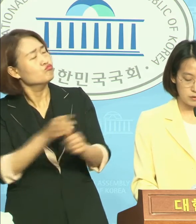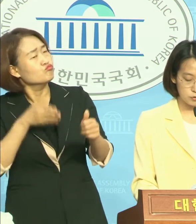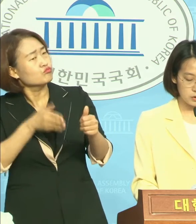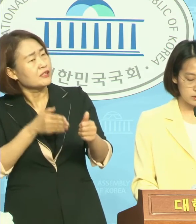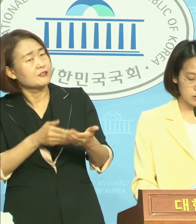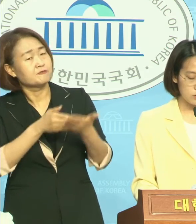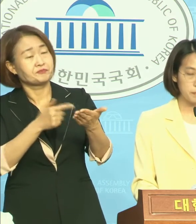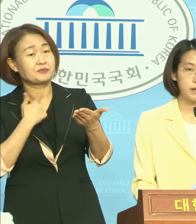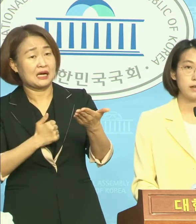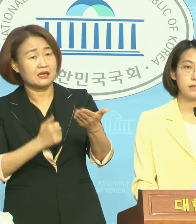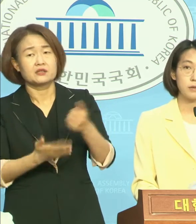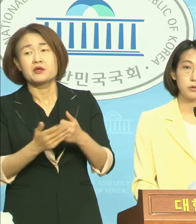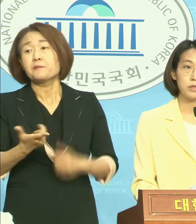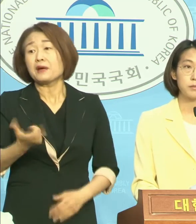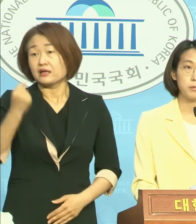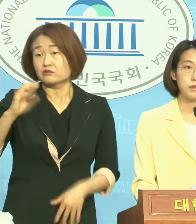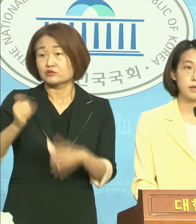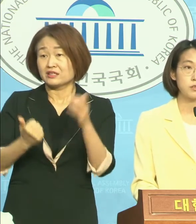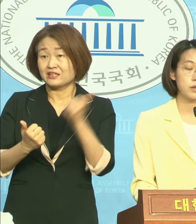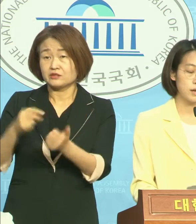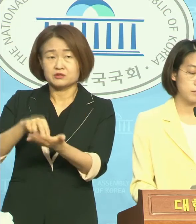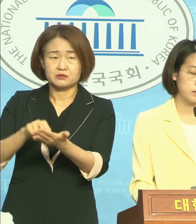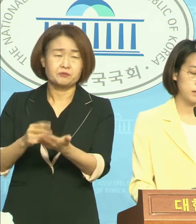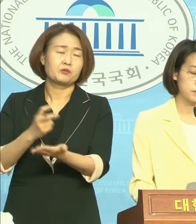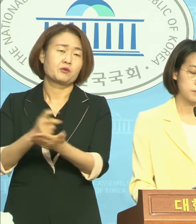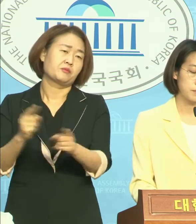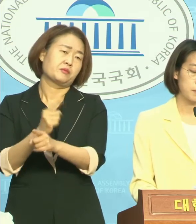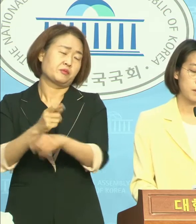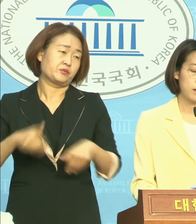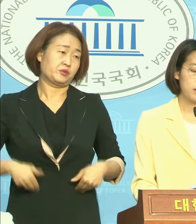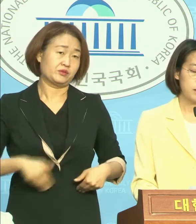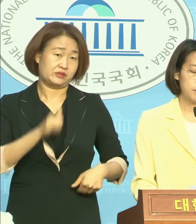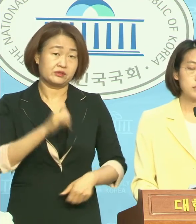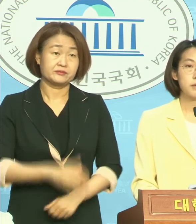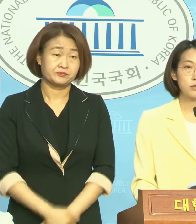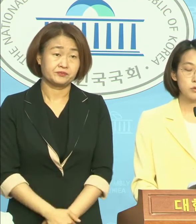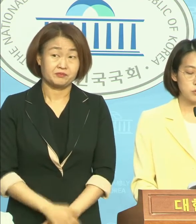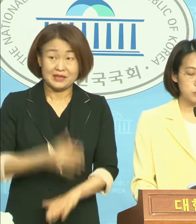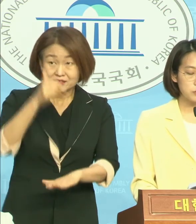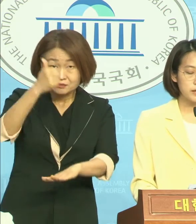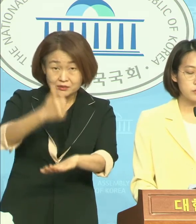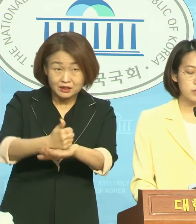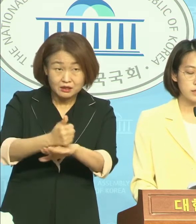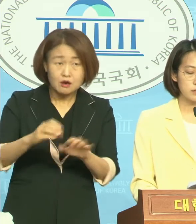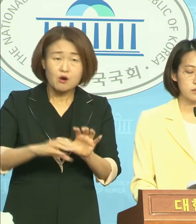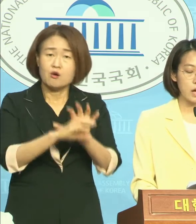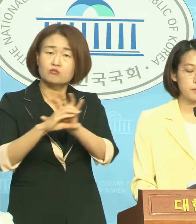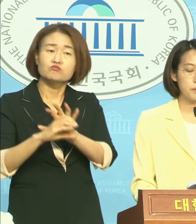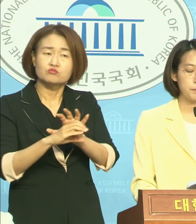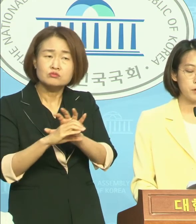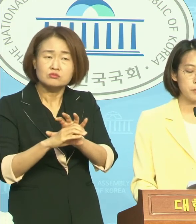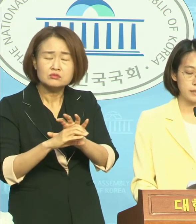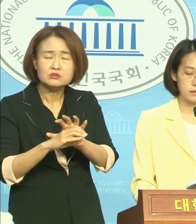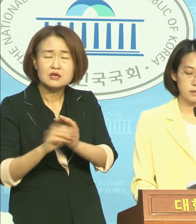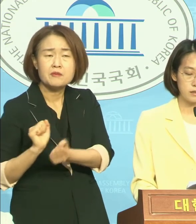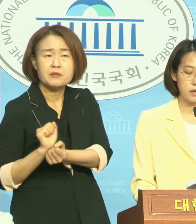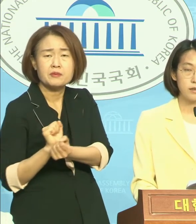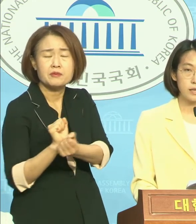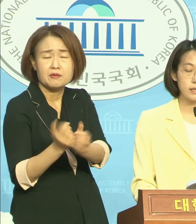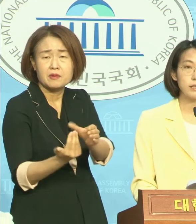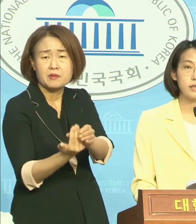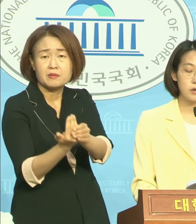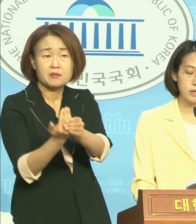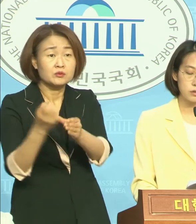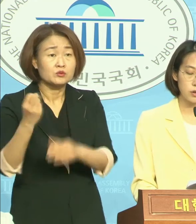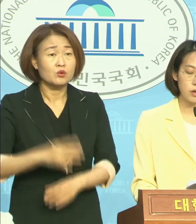만큼 국회에서 하루빨리 잘못된 법을 개정해야 합니다 마지막으로 코로나 1과 같은 감염병 발생 등